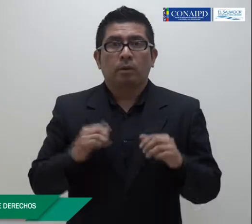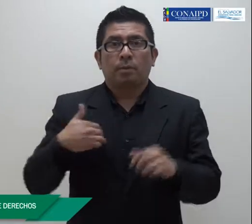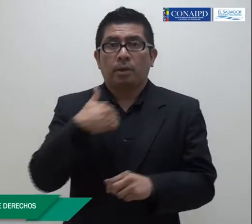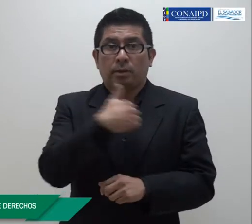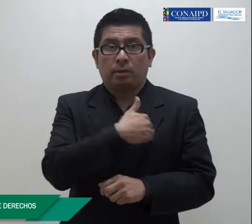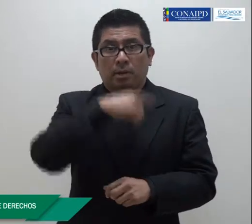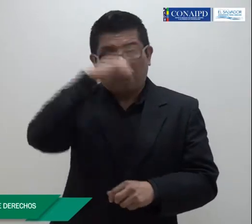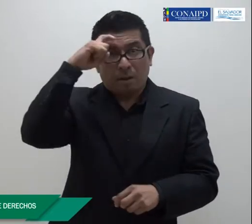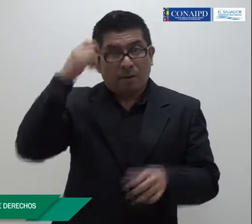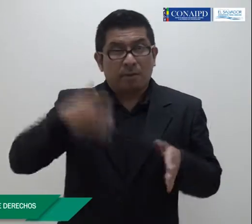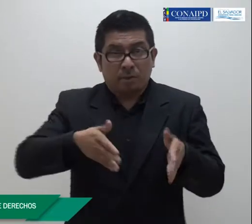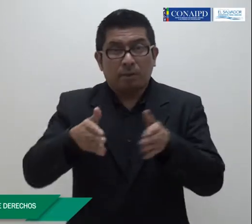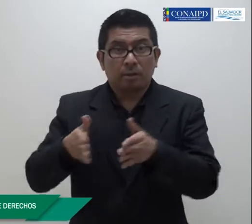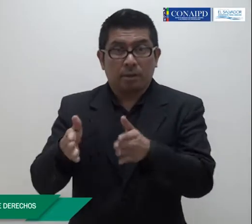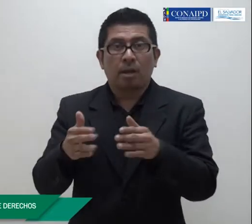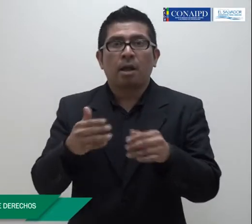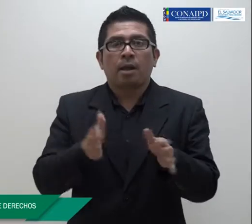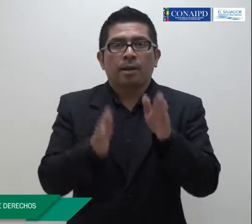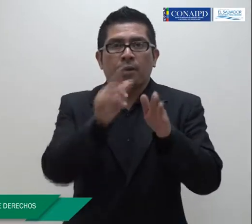de Obras Públicas, Instituto Nacional de los